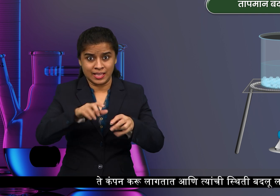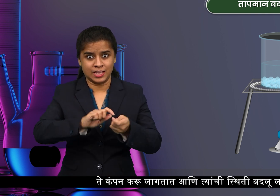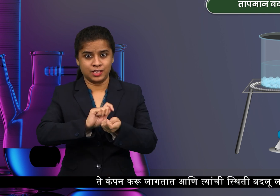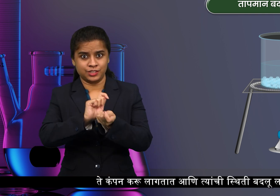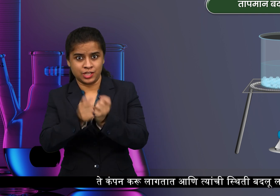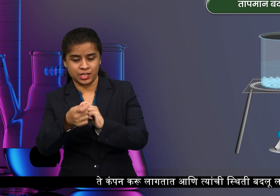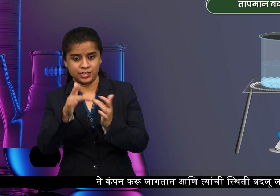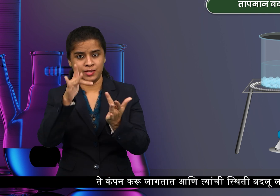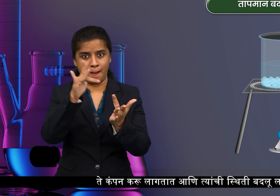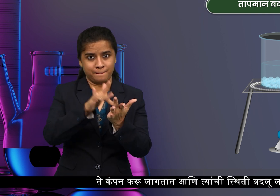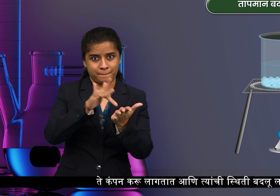स्थिती बदलू लागते.